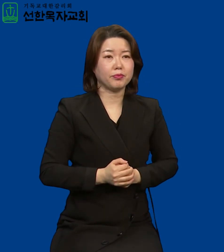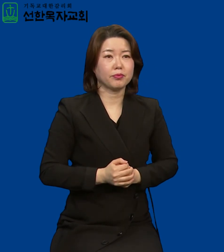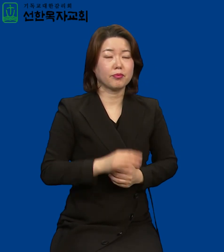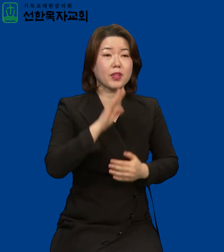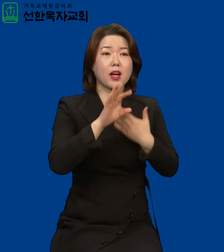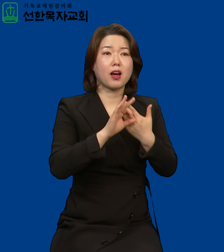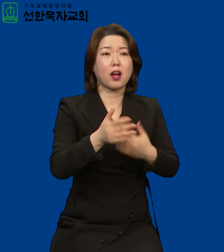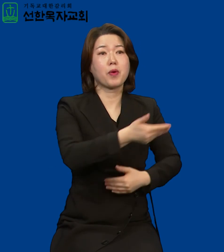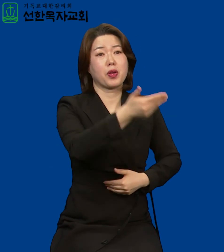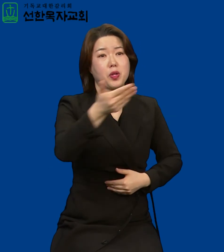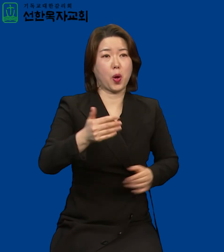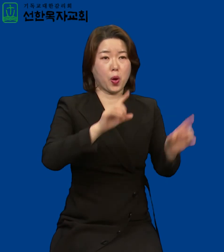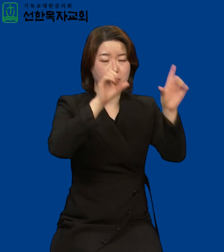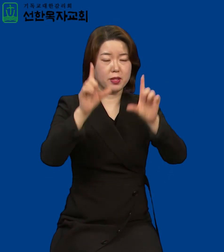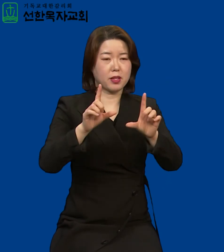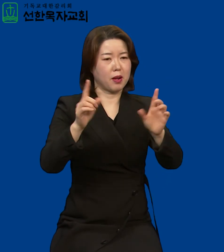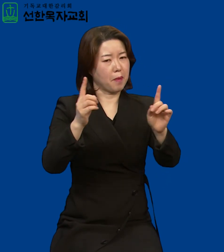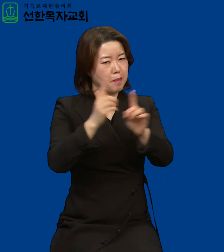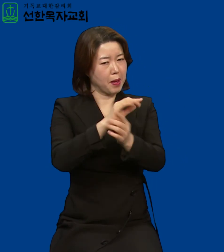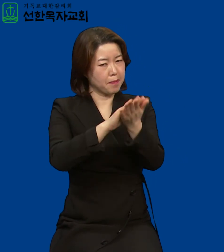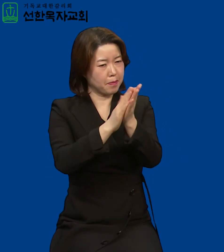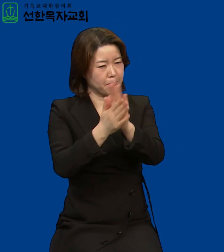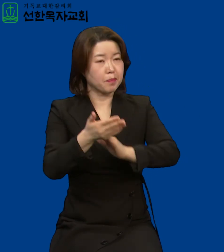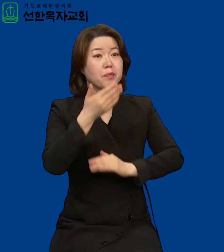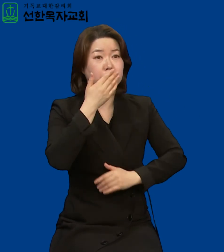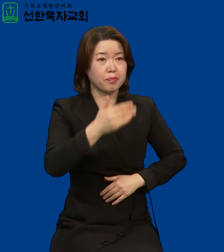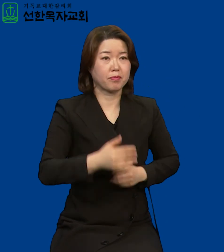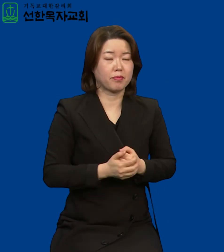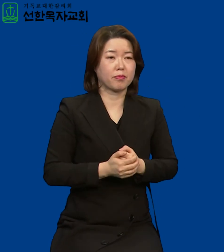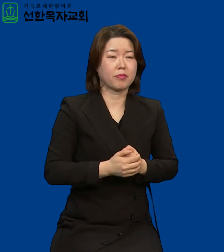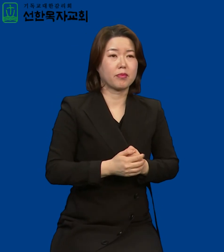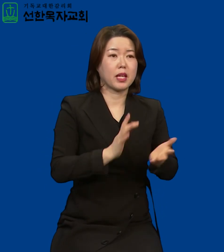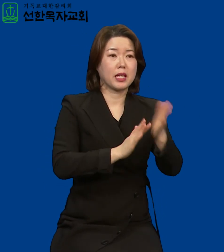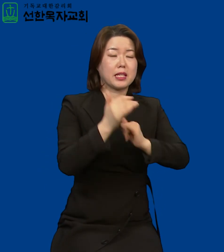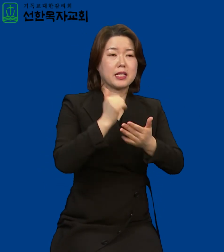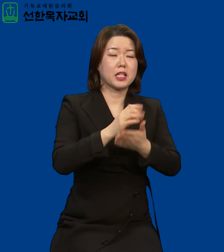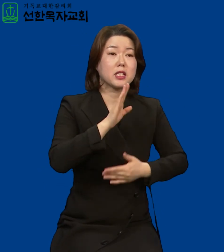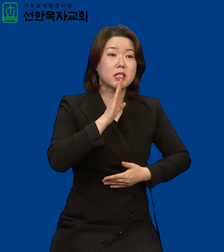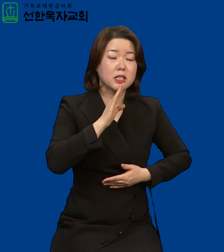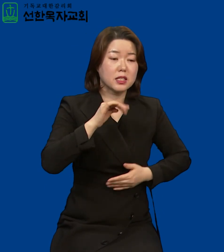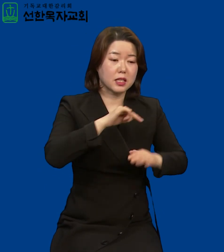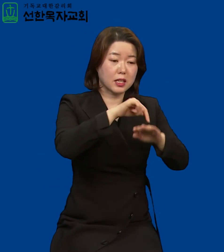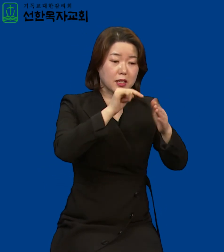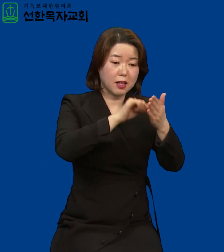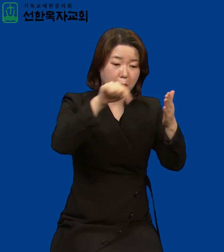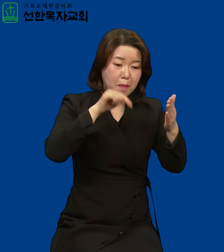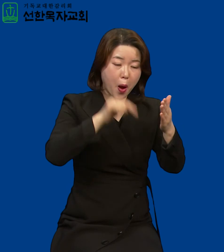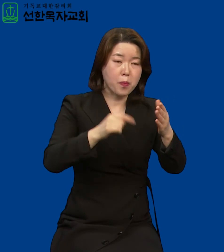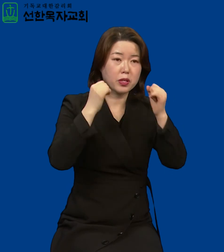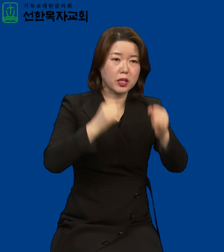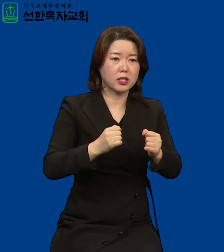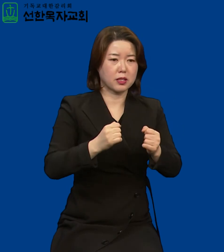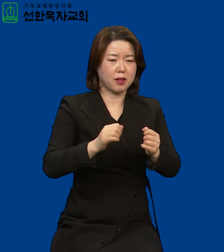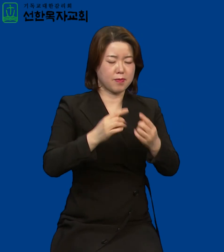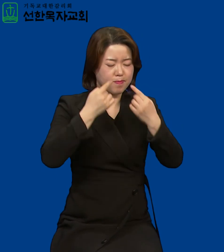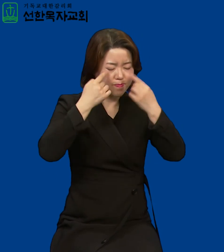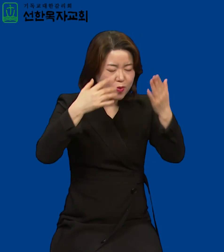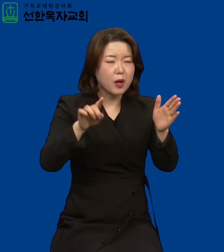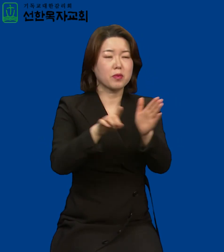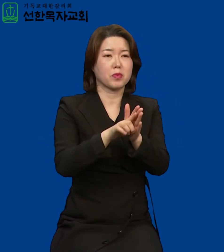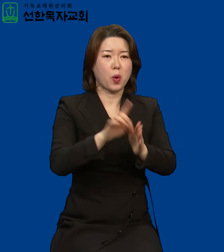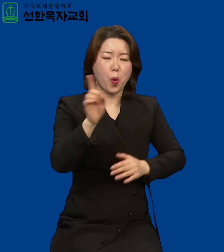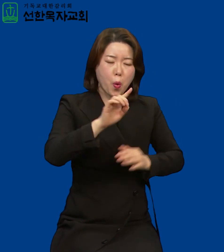그러면 여러분의 삶이 달라지게 돼 있어요. 예수님이 정말 내 안에 계시구나, 진짜 믿으세요. 무슨 순간, 어떤